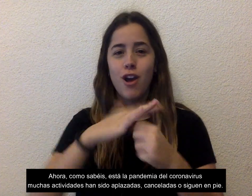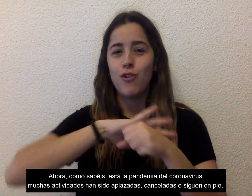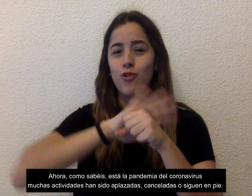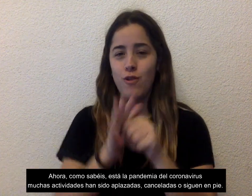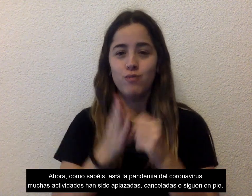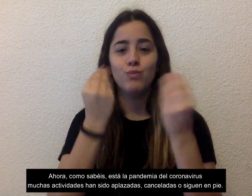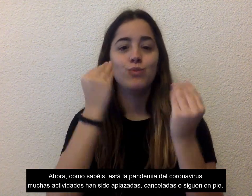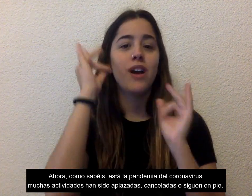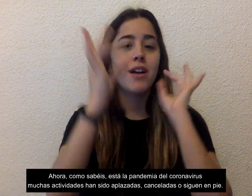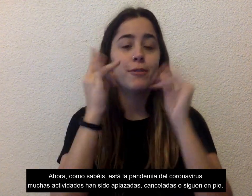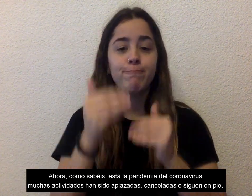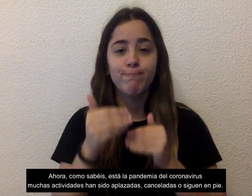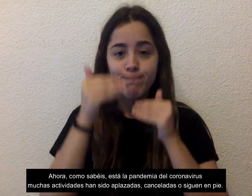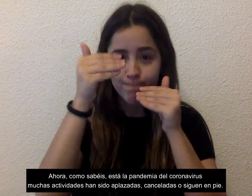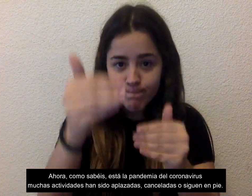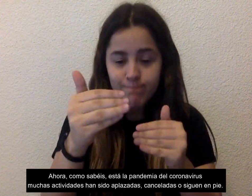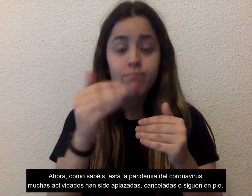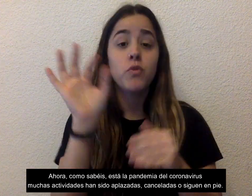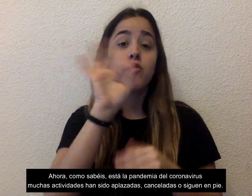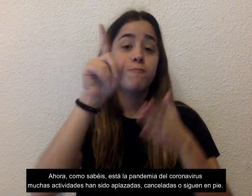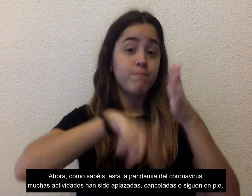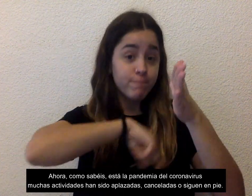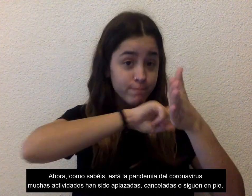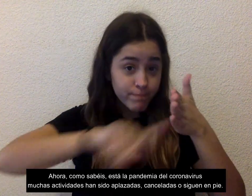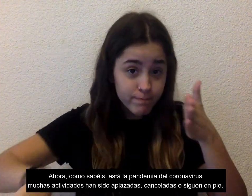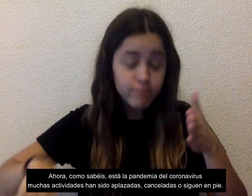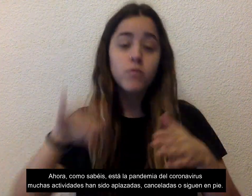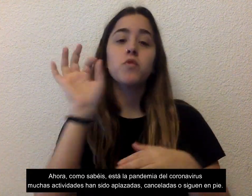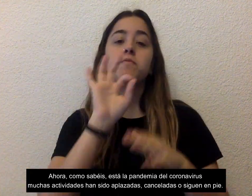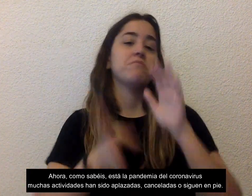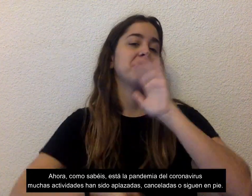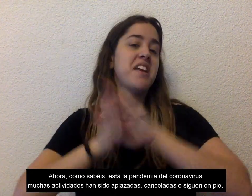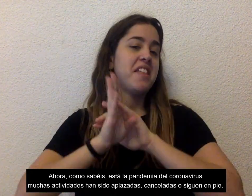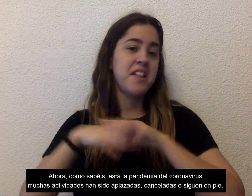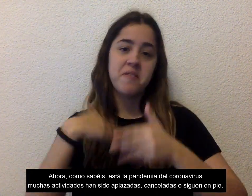Diarios de la cuarentena. El martes por la noche estreno en la 1.